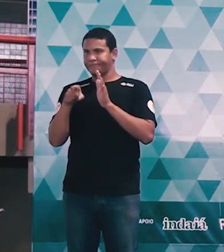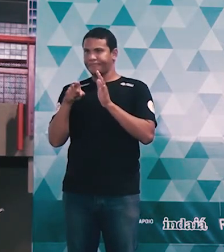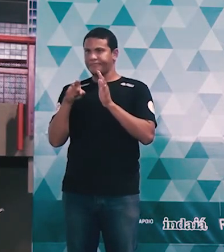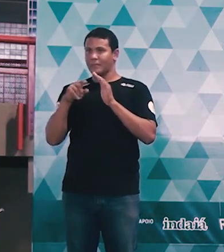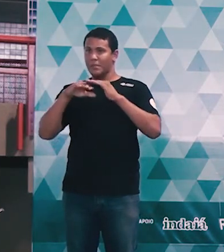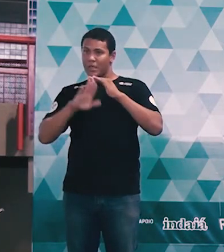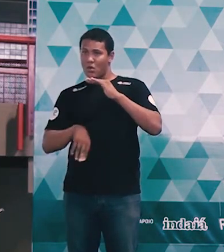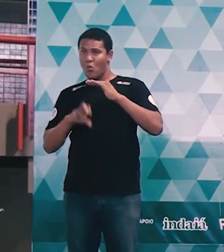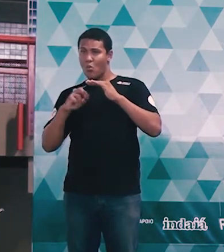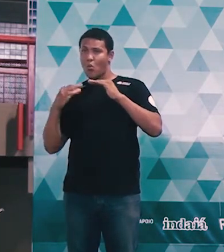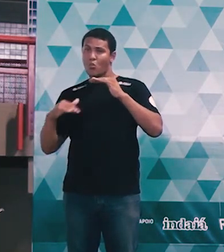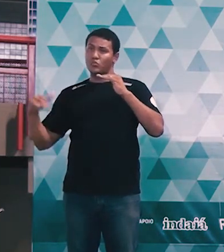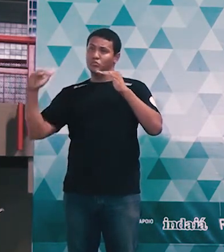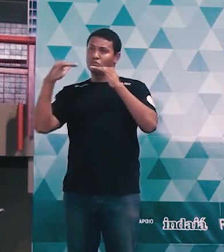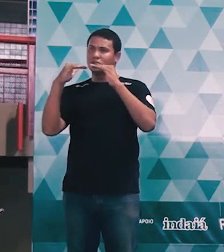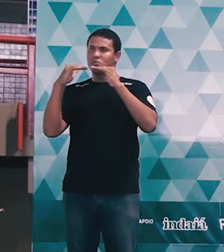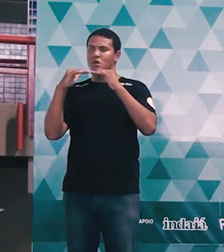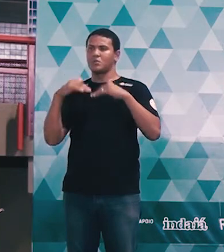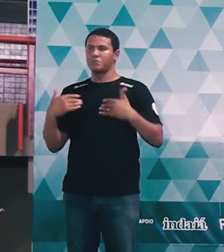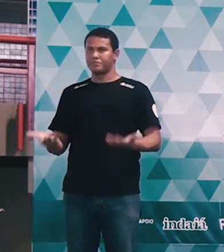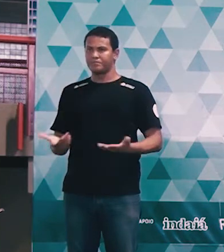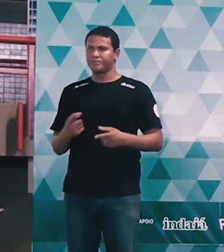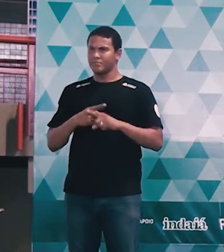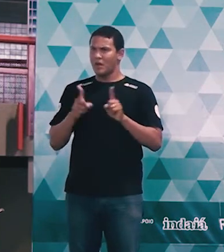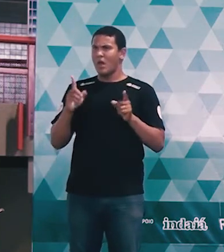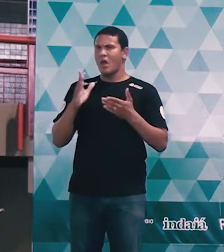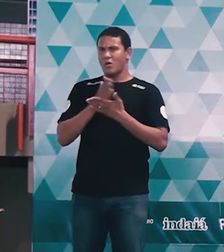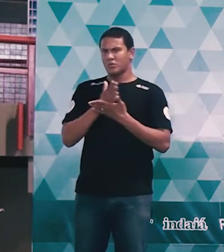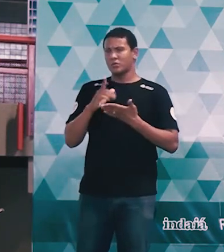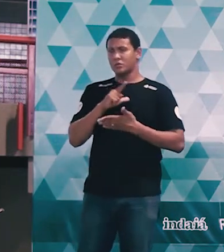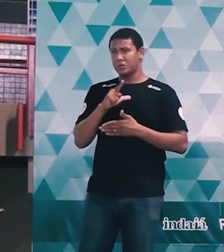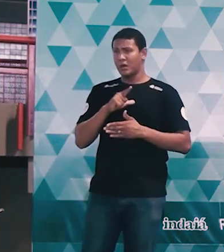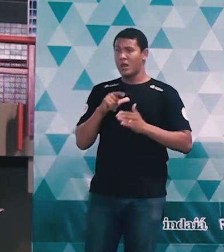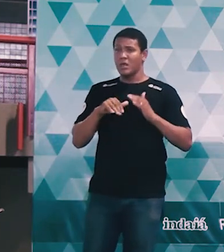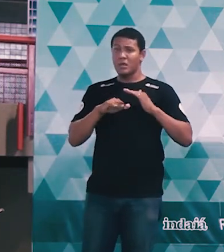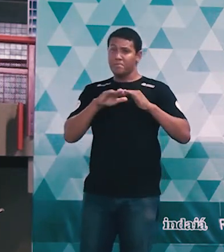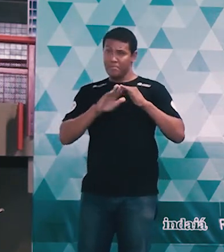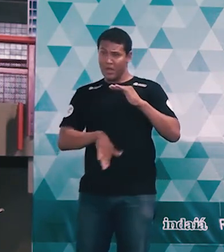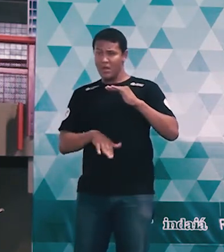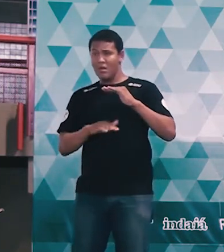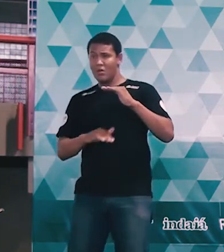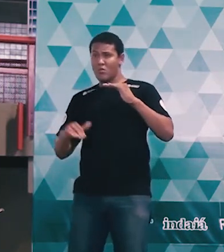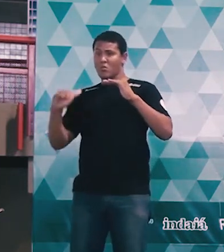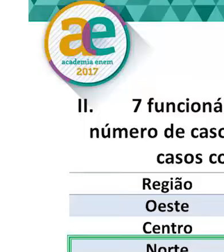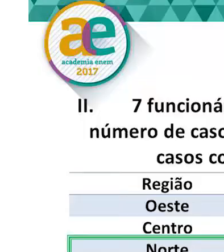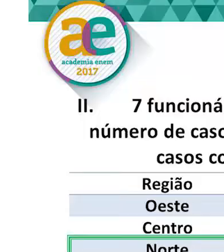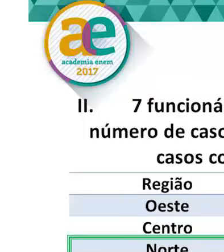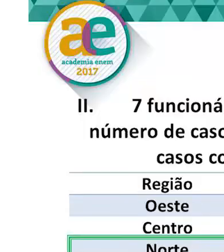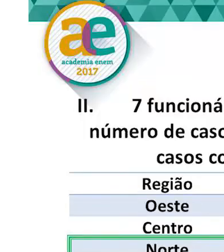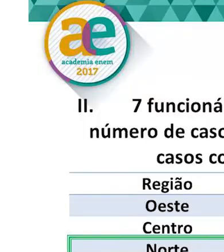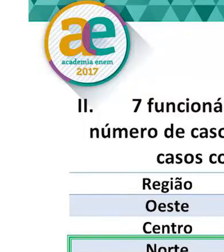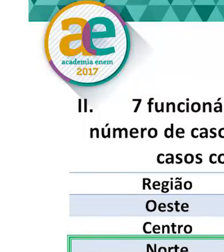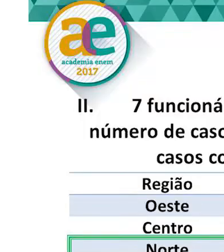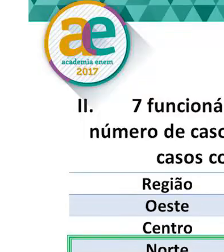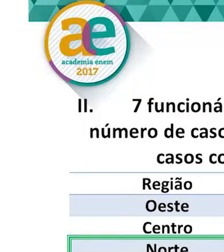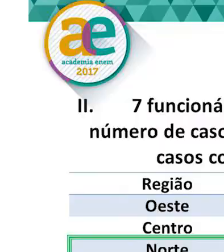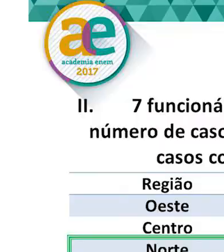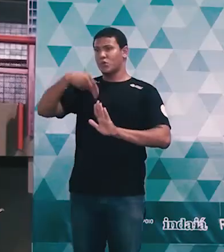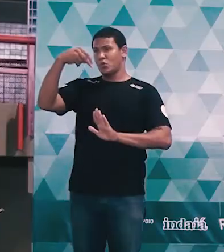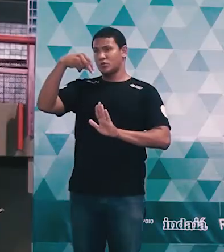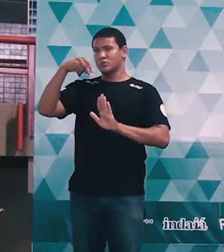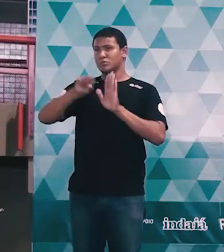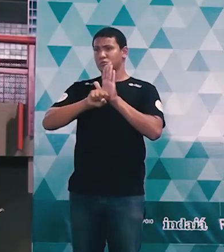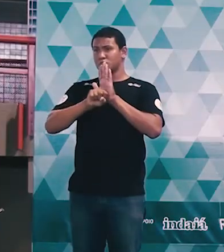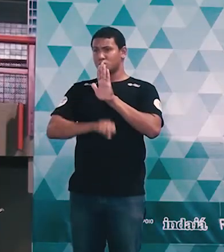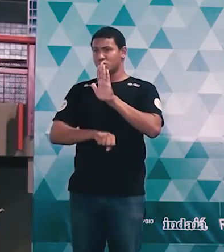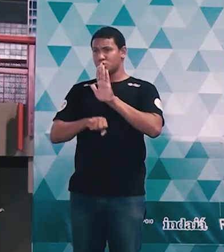média. Só que existem regiões em que a quantidade está menor ou igual à média. Essa aqui, ó, Norte, Sul e Nordeste.